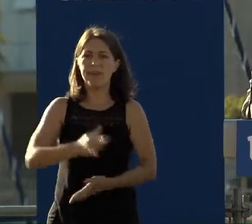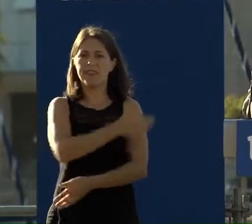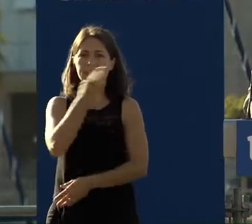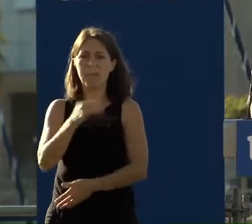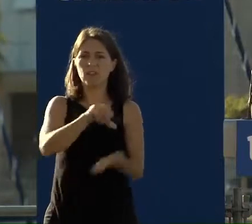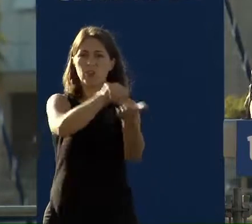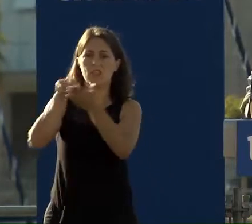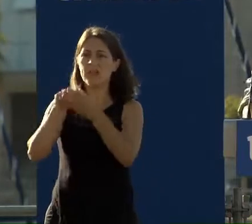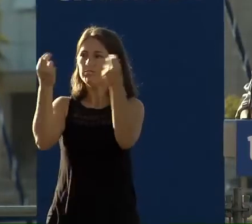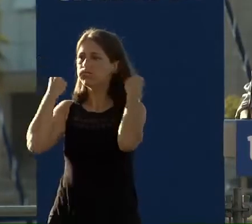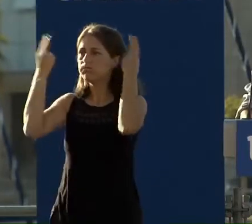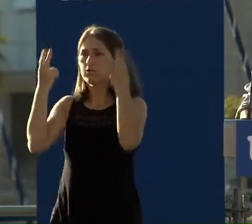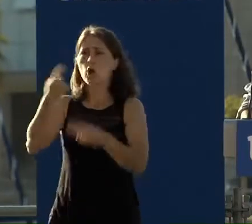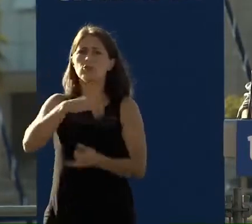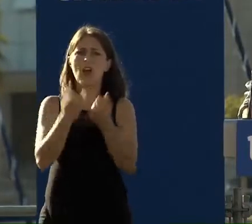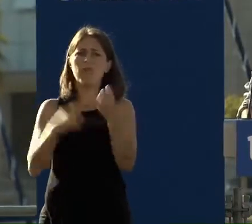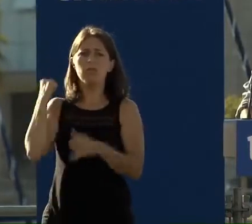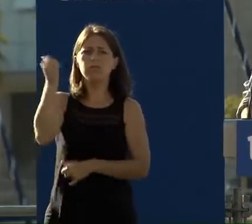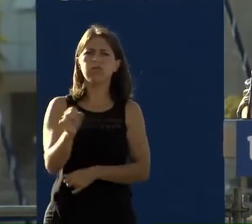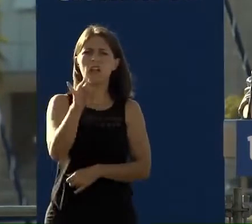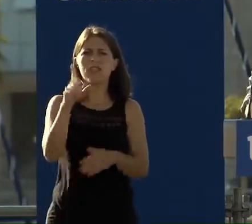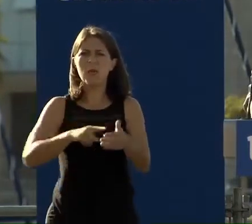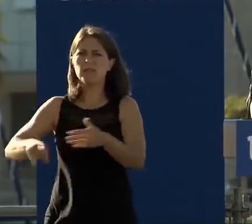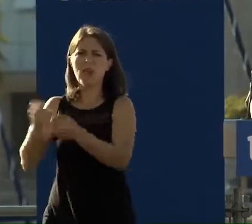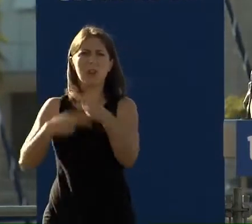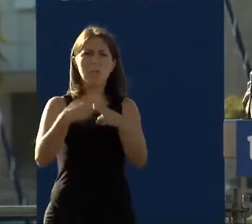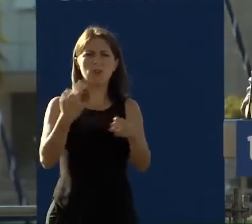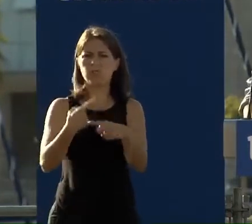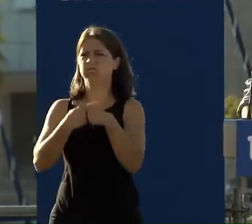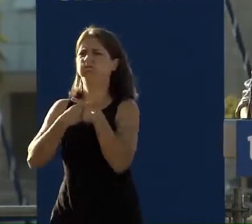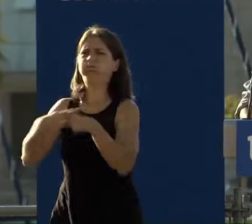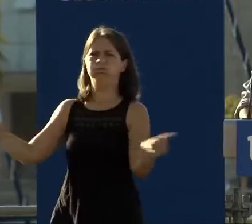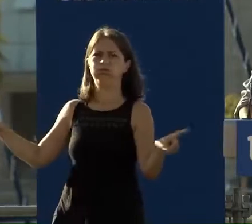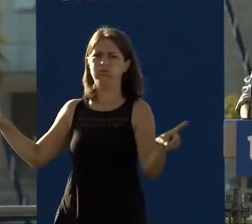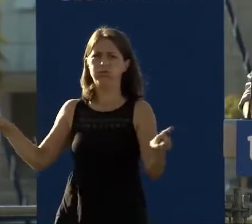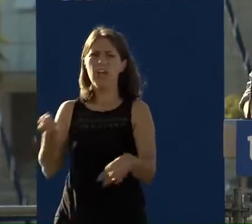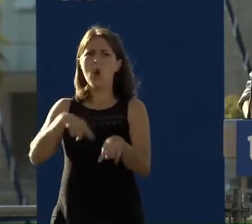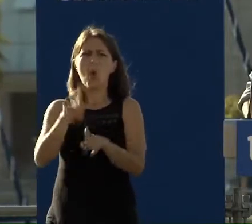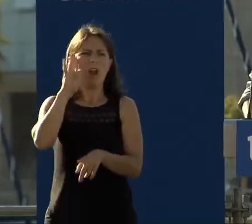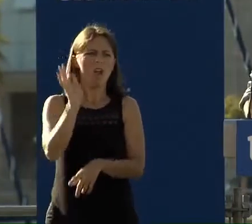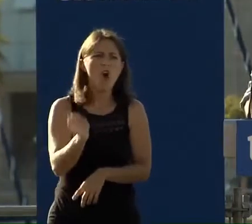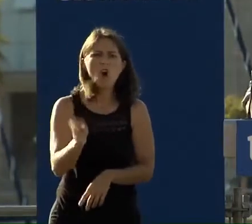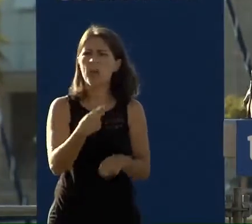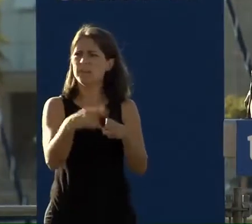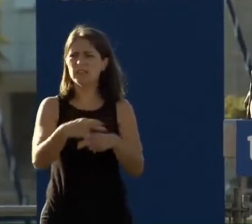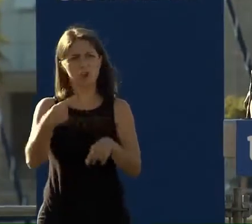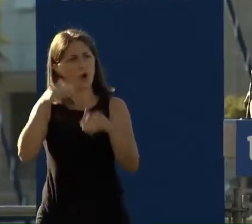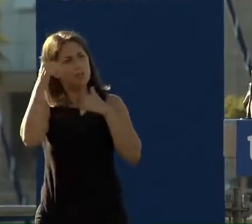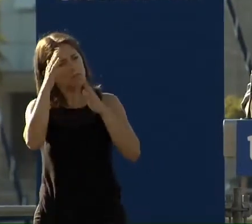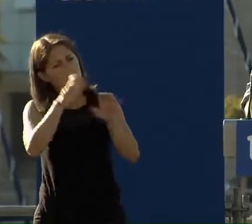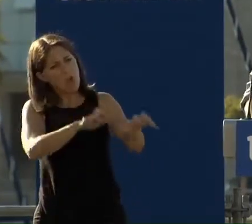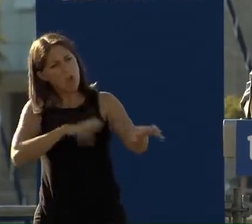cidades rebeldes, somos 15 meses de políticas radicalmente diferentes, políticas de sentido común, políticas para a maioría